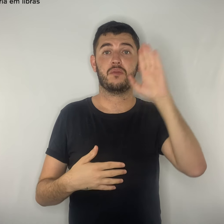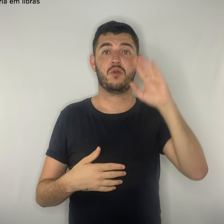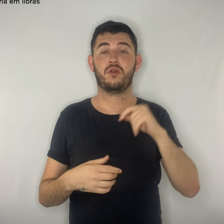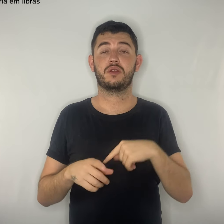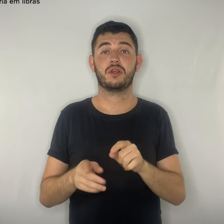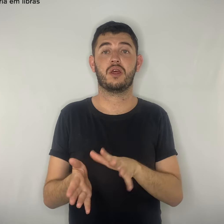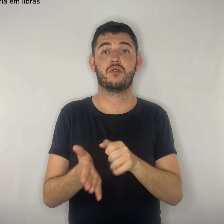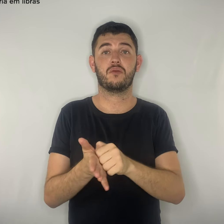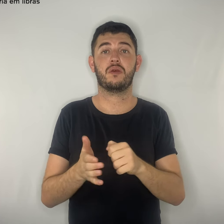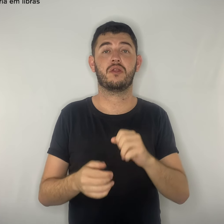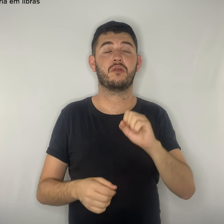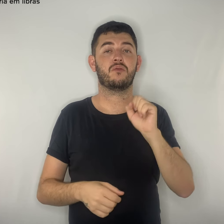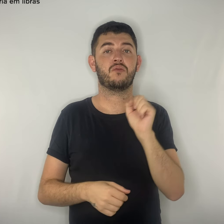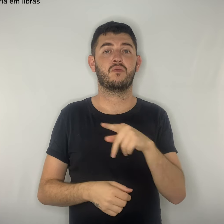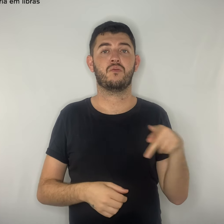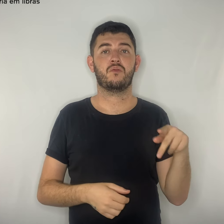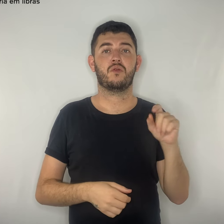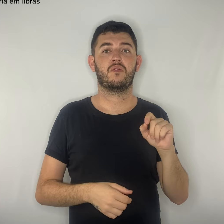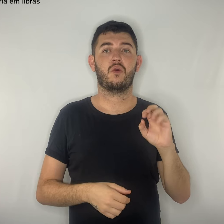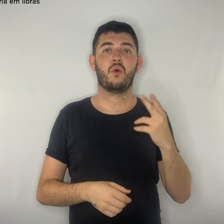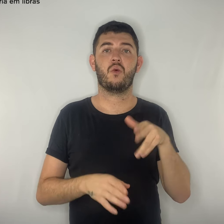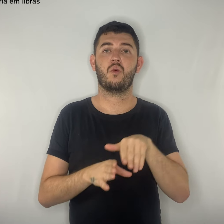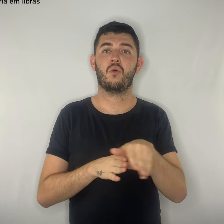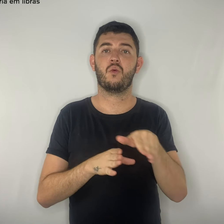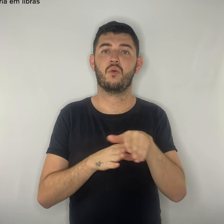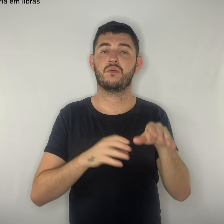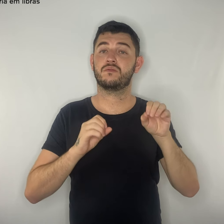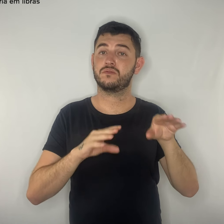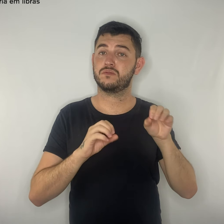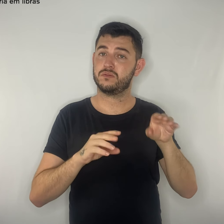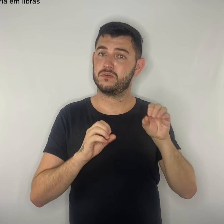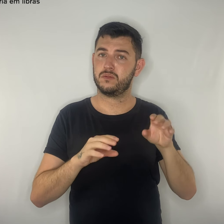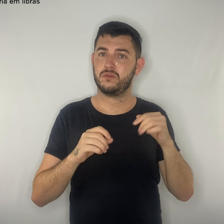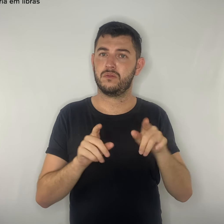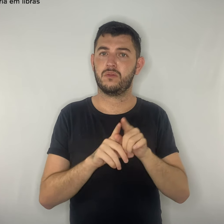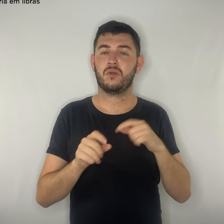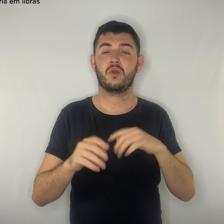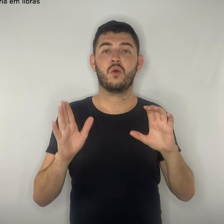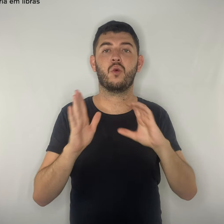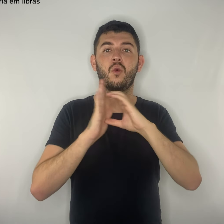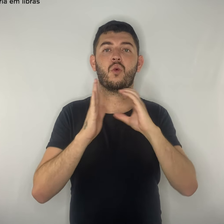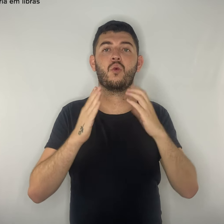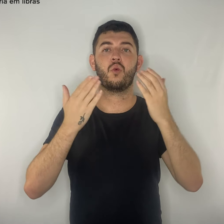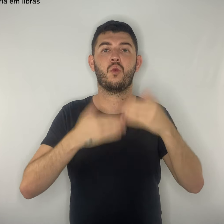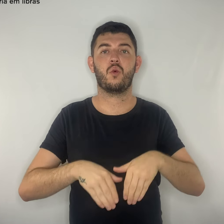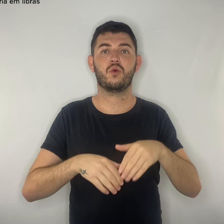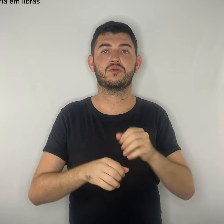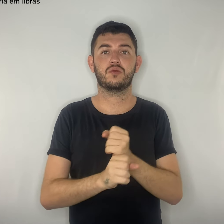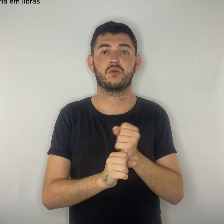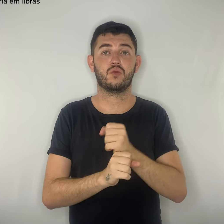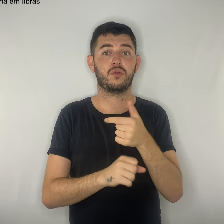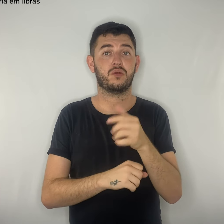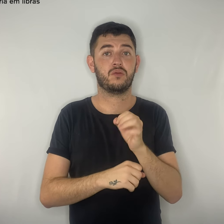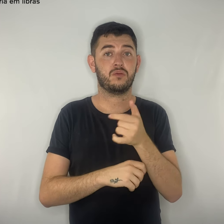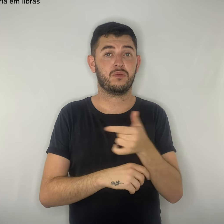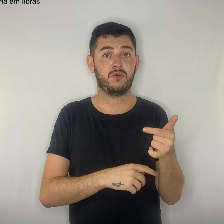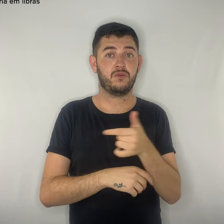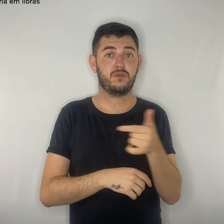dos professores e orientadores educacionais do concurso de 2022 e